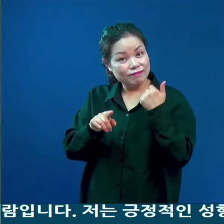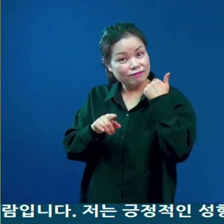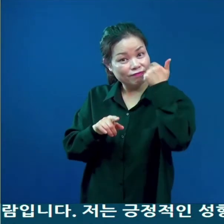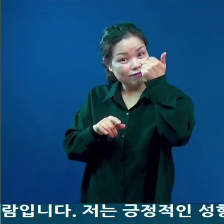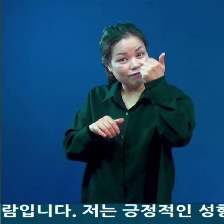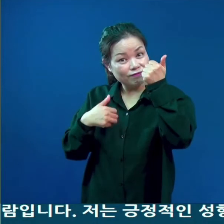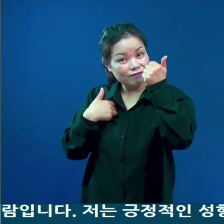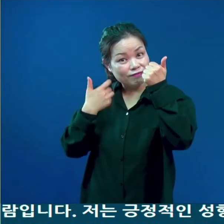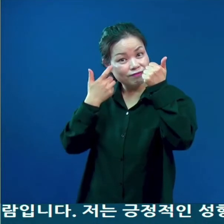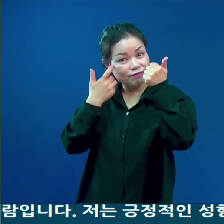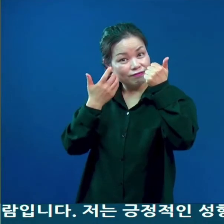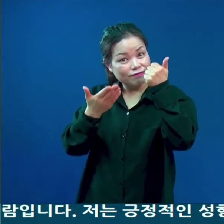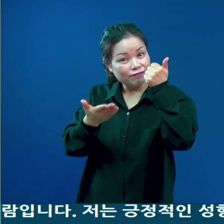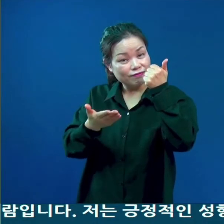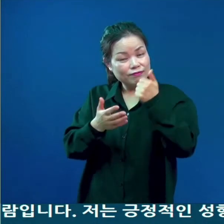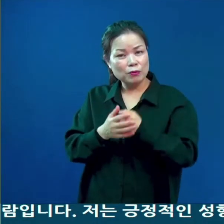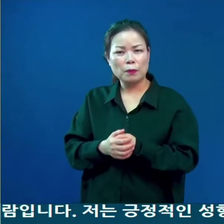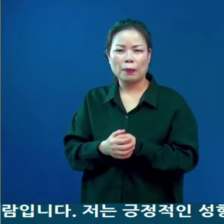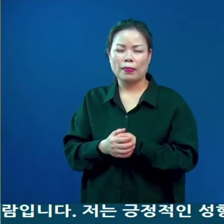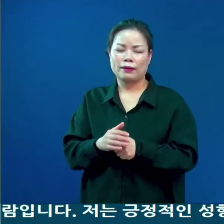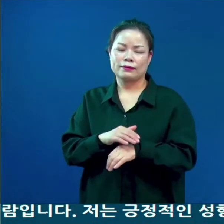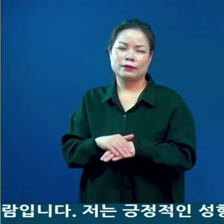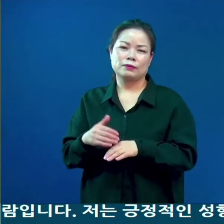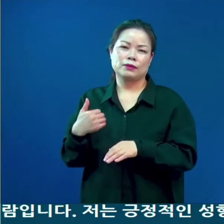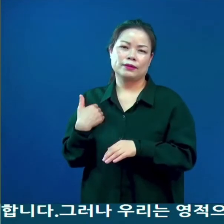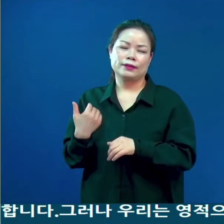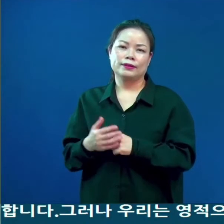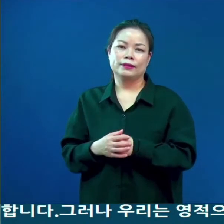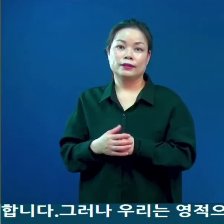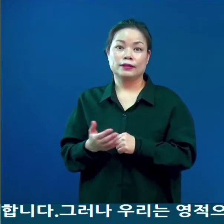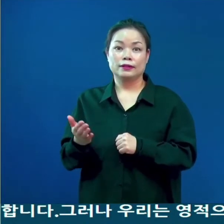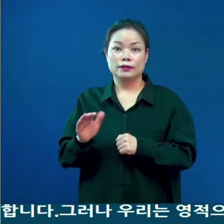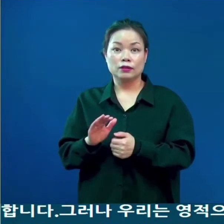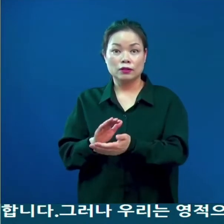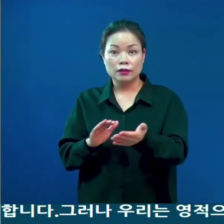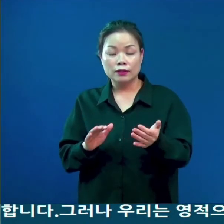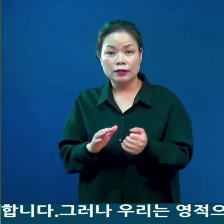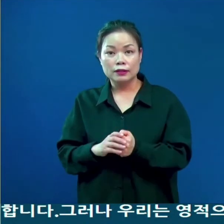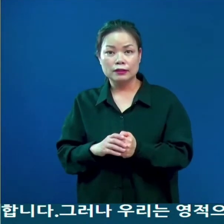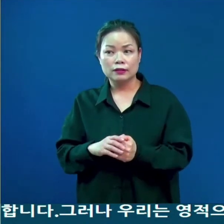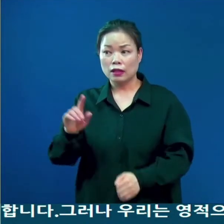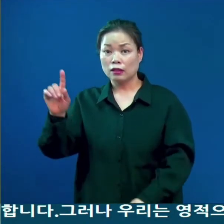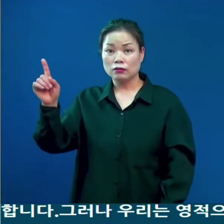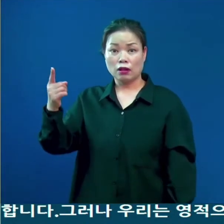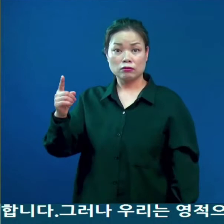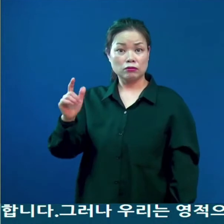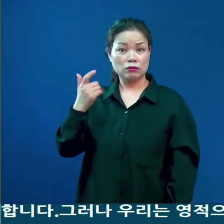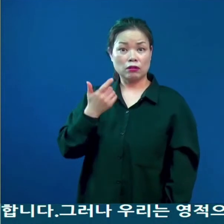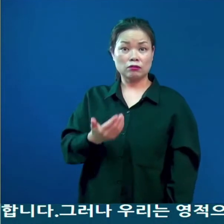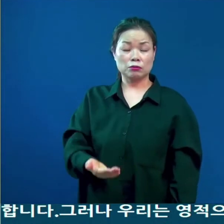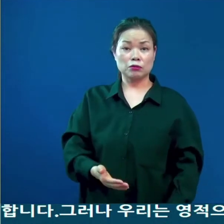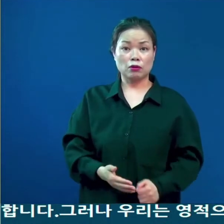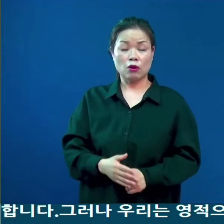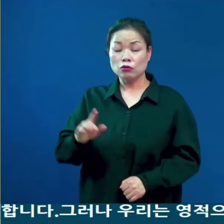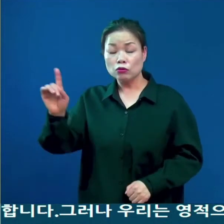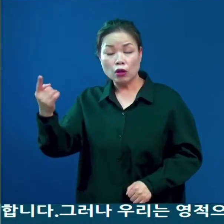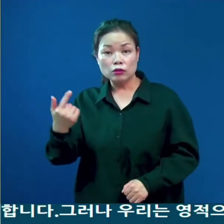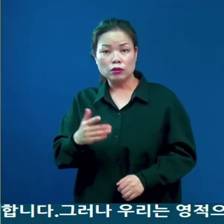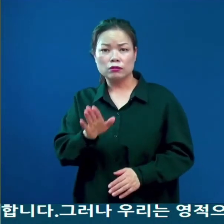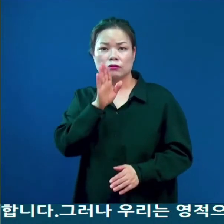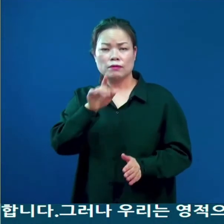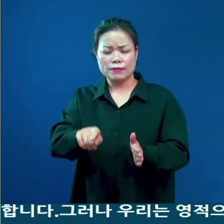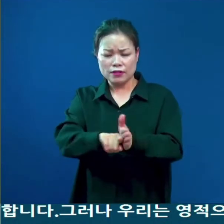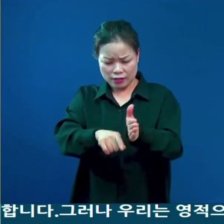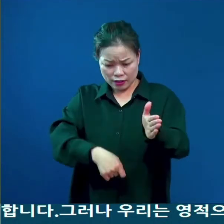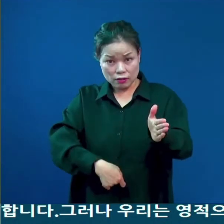거예요. 그리고 저 잘 몰라요. 근데 여러분, 다윗은 안 그랬습니까? 다윗은 얼마나